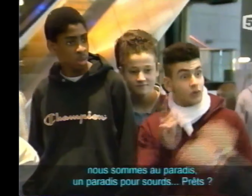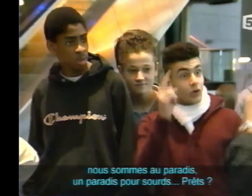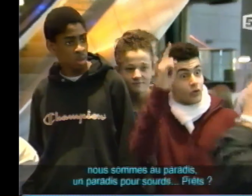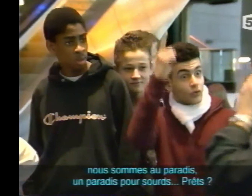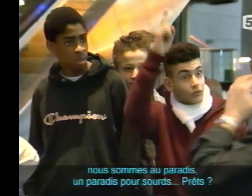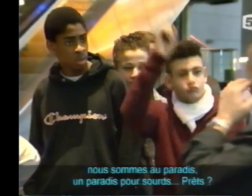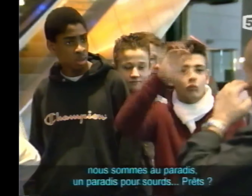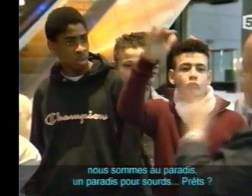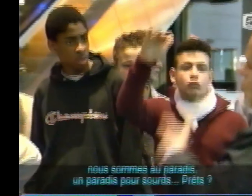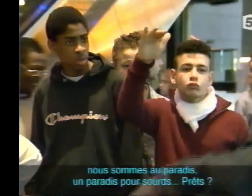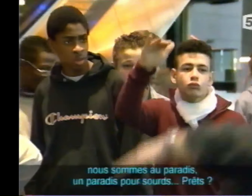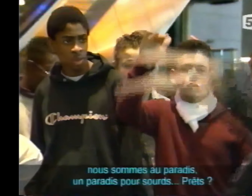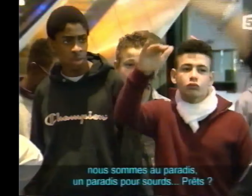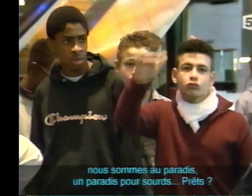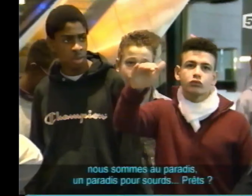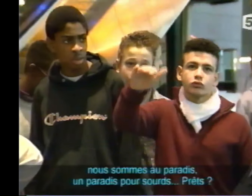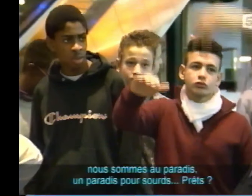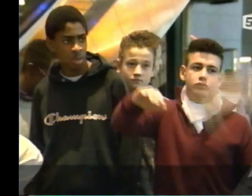un paradis pour sourds. Prêt pour le décollage ?